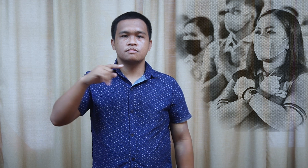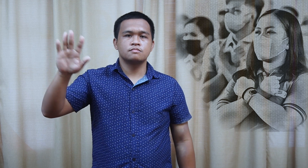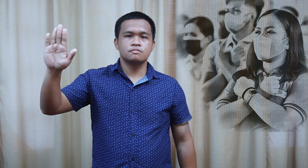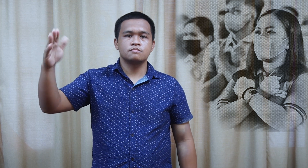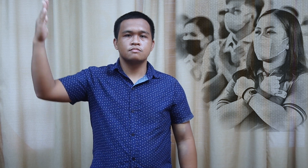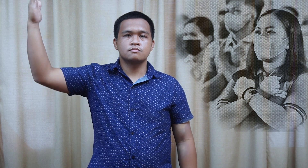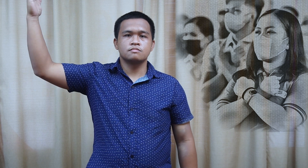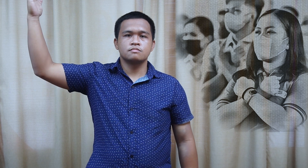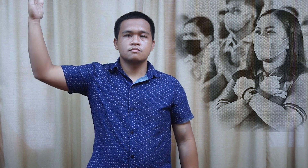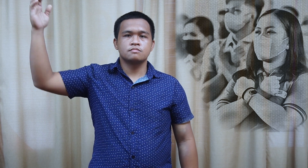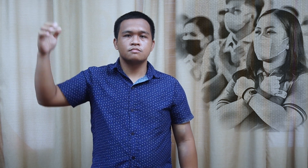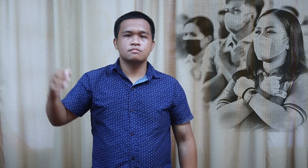Pangako po sa'yo,